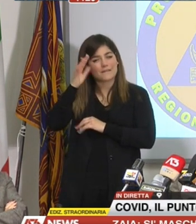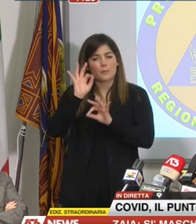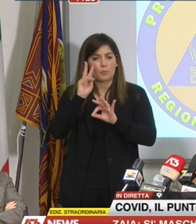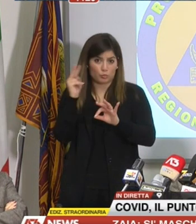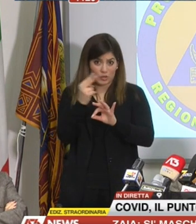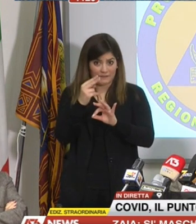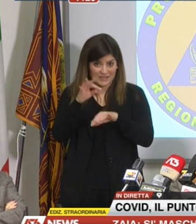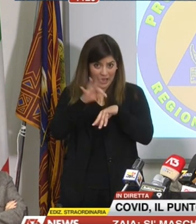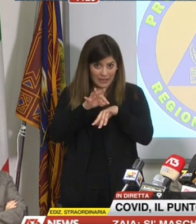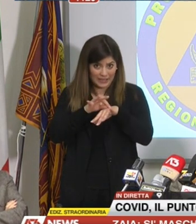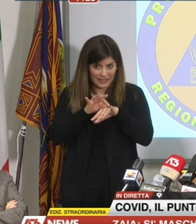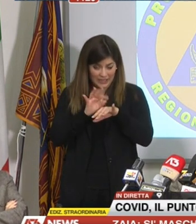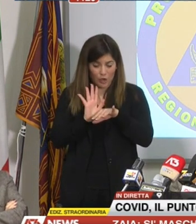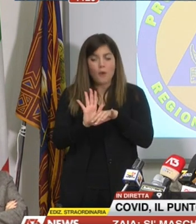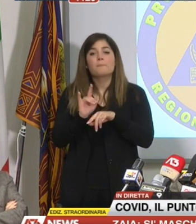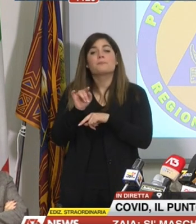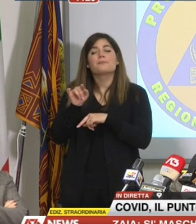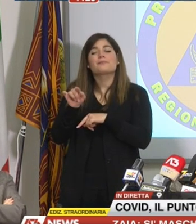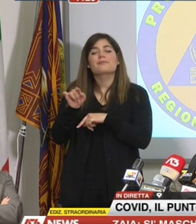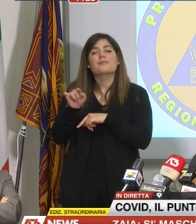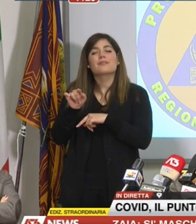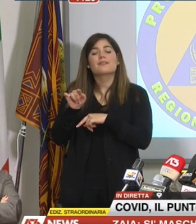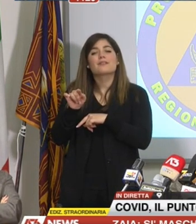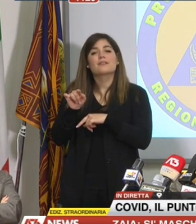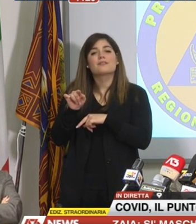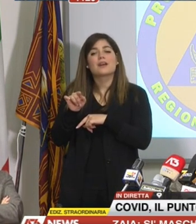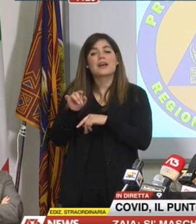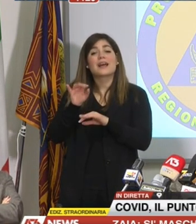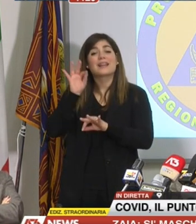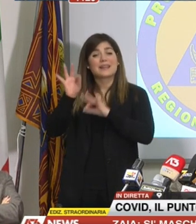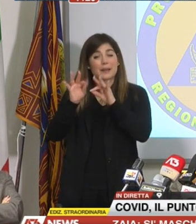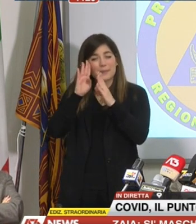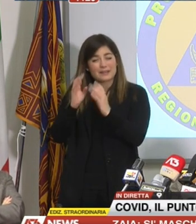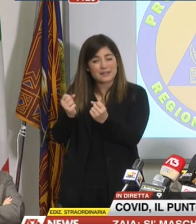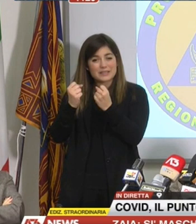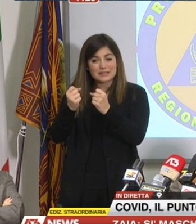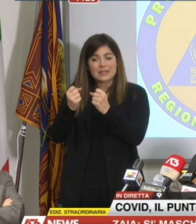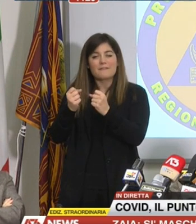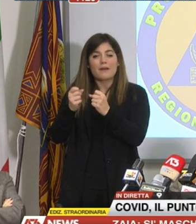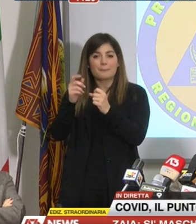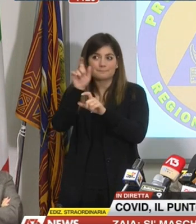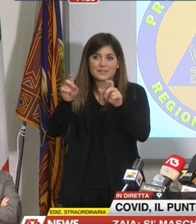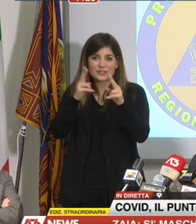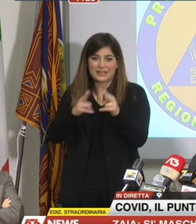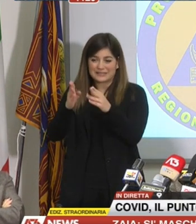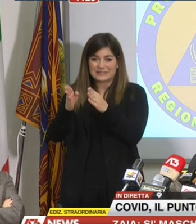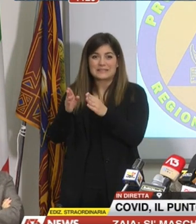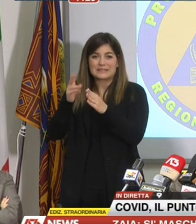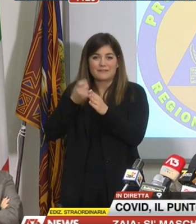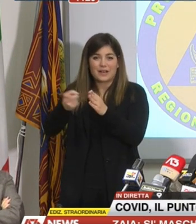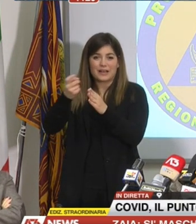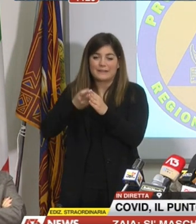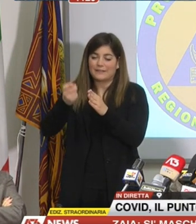clinico, che la durata della permanenza nelle terapie intensive sarà un po' più importante. Questo ci